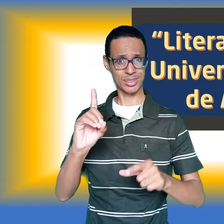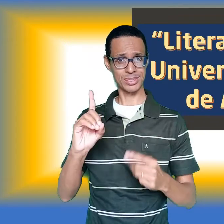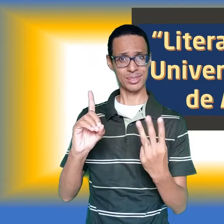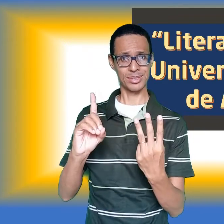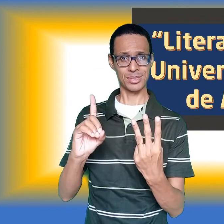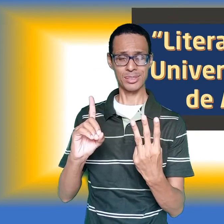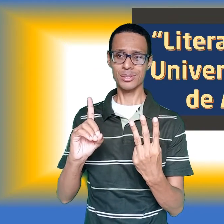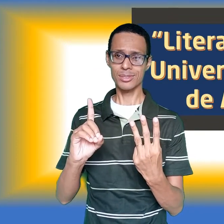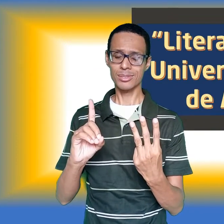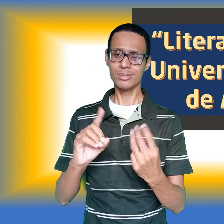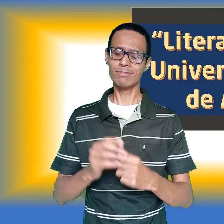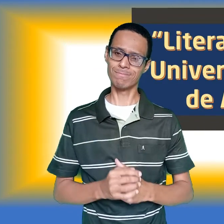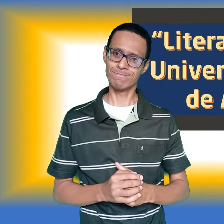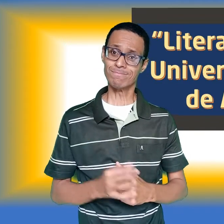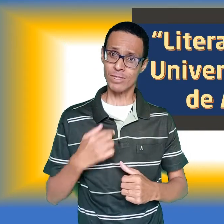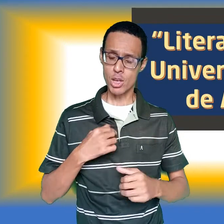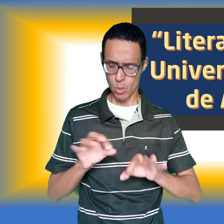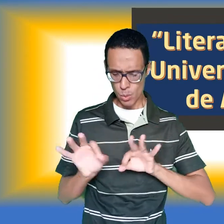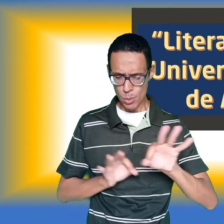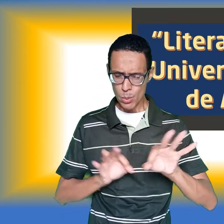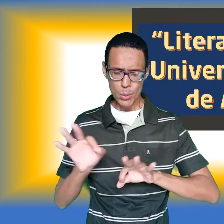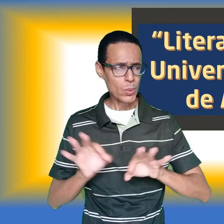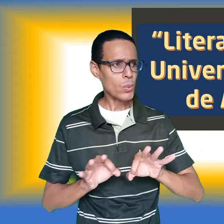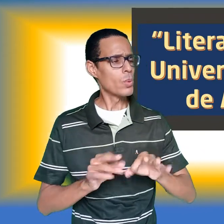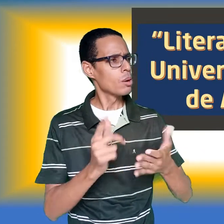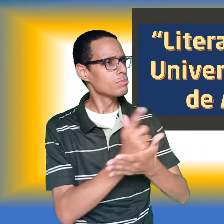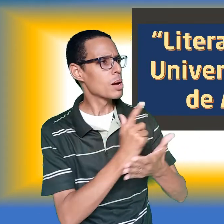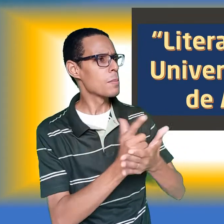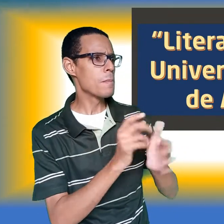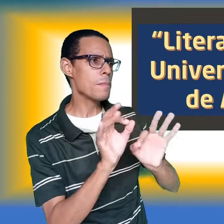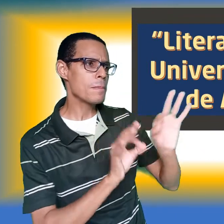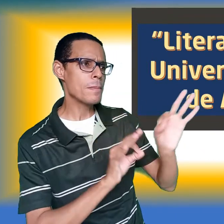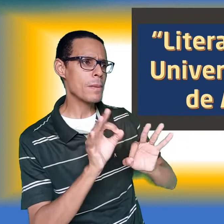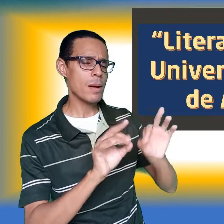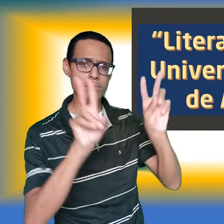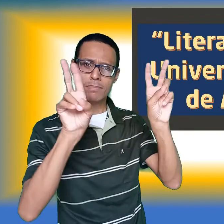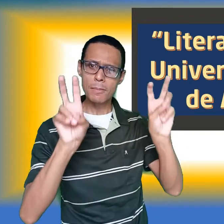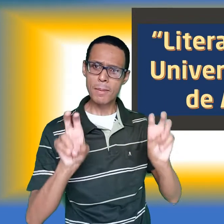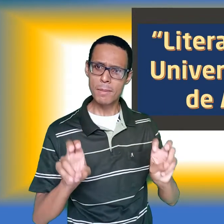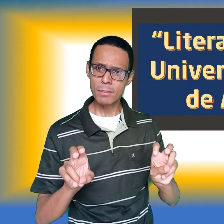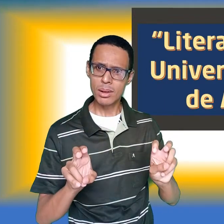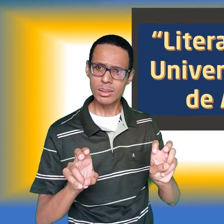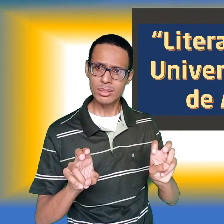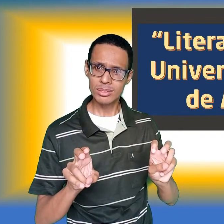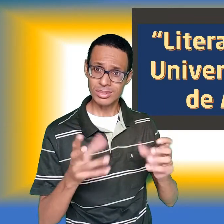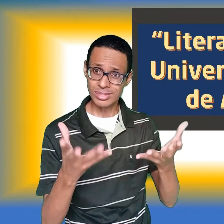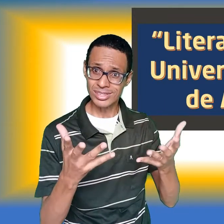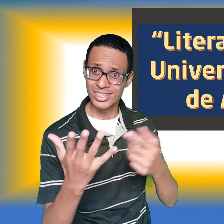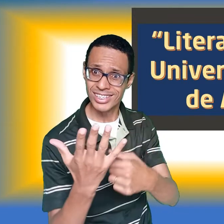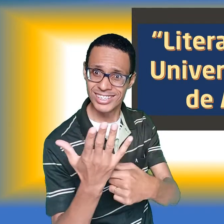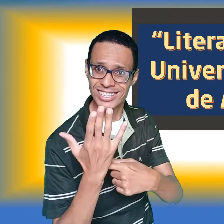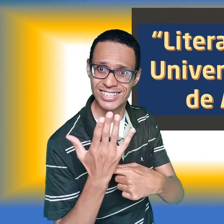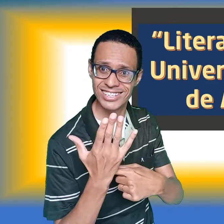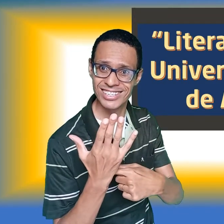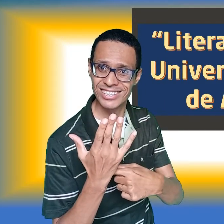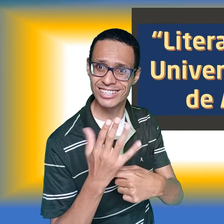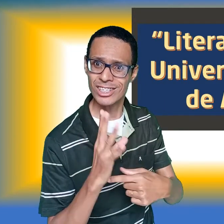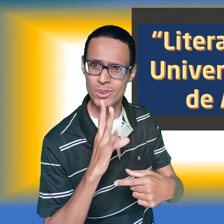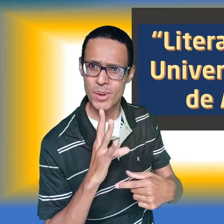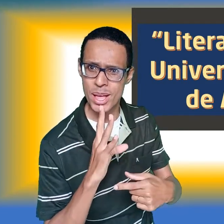participar comigo na elaboração dos títulos. Se conhecer algum que ainda não apareceu por aqui, é só colocar